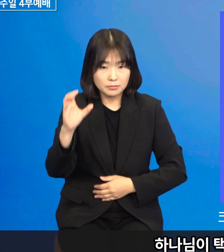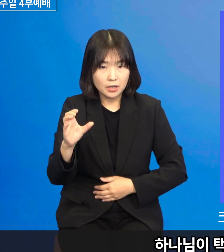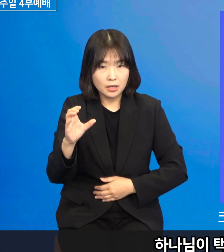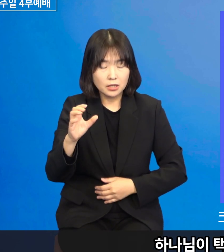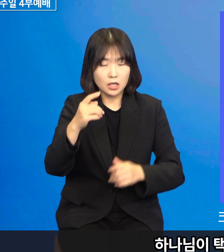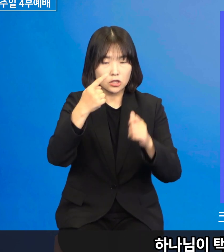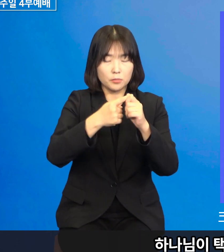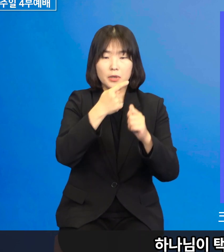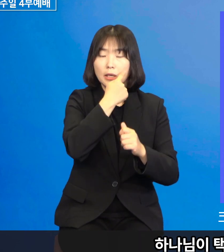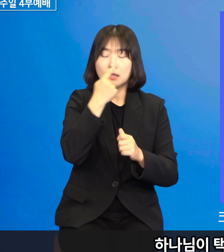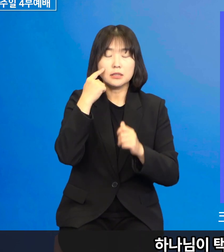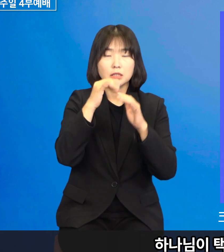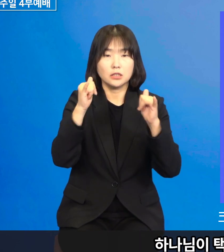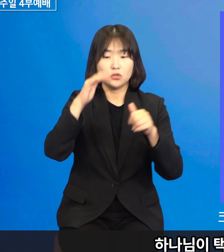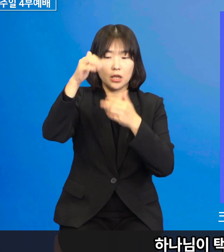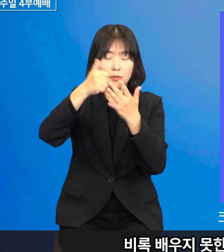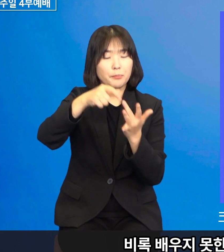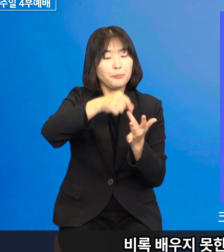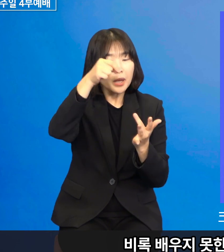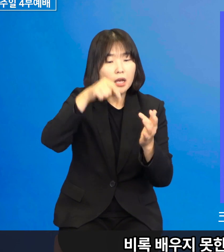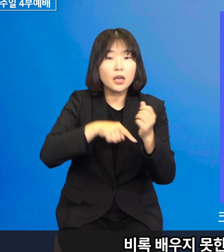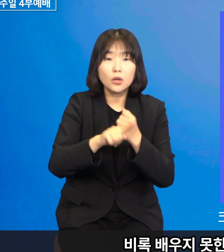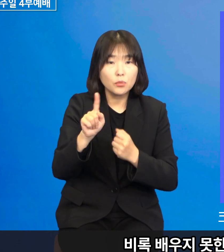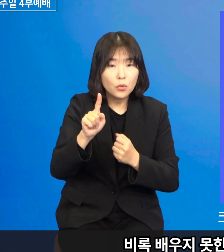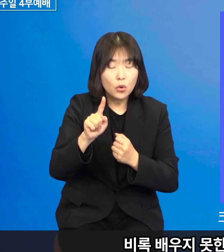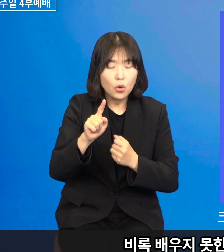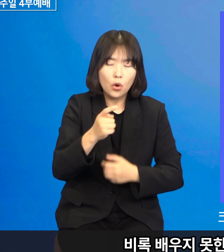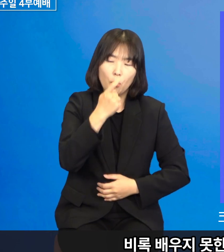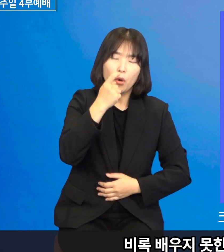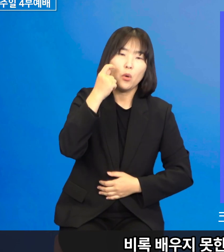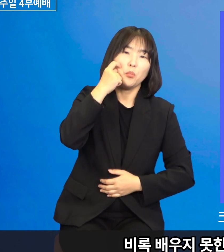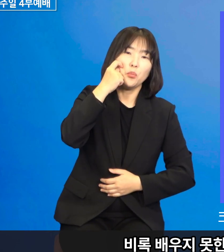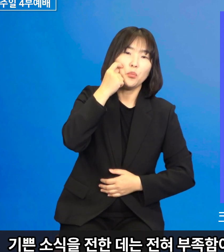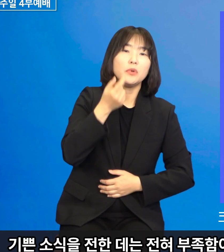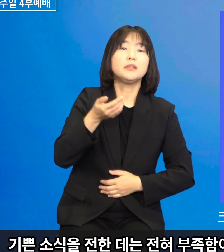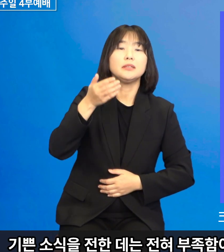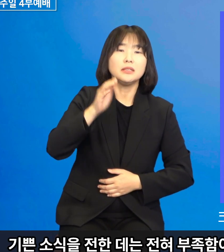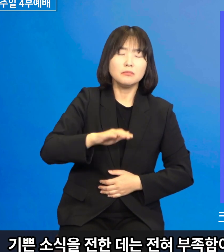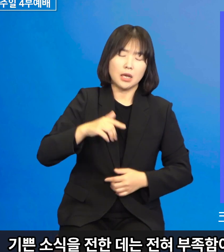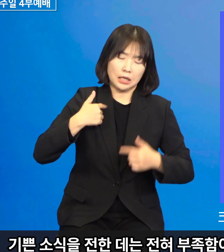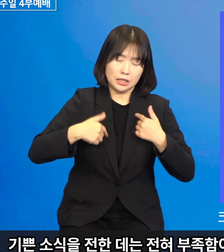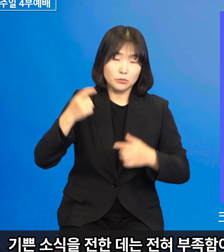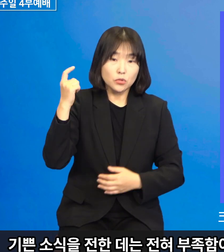증인으로 하나님이 택하셨다는 것은 비록 배우지 못한 사람이라 할지라도